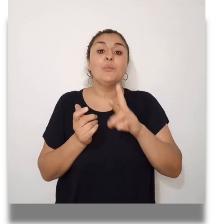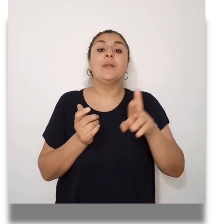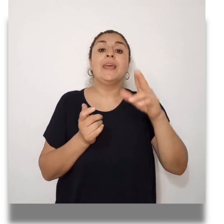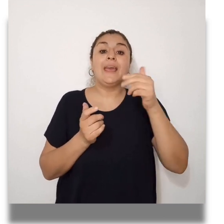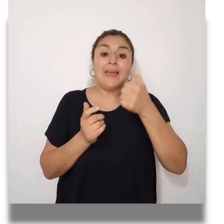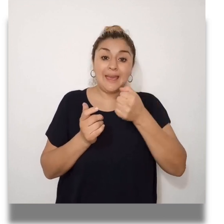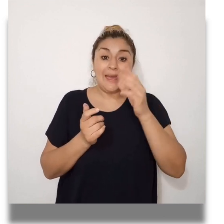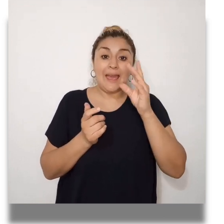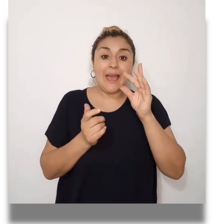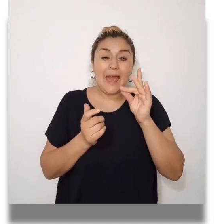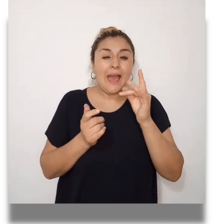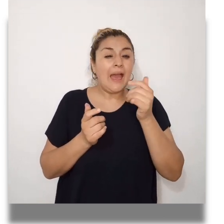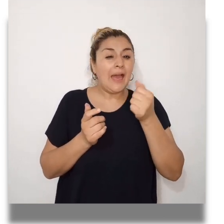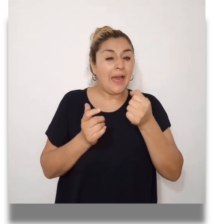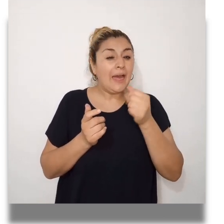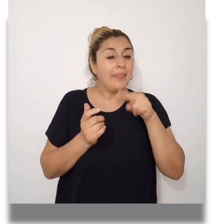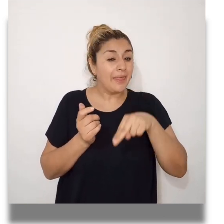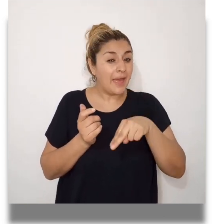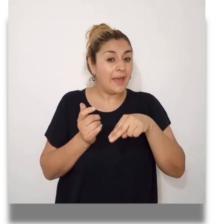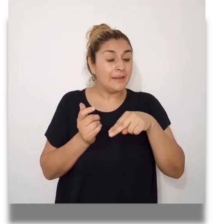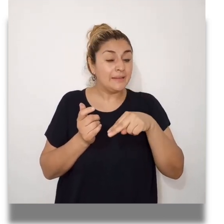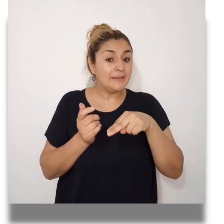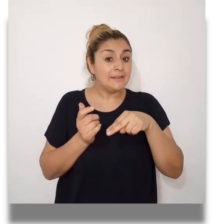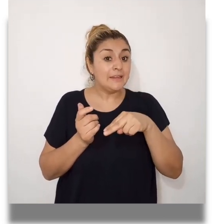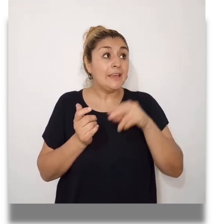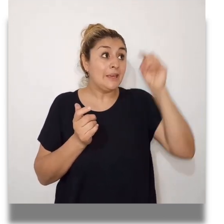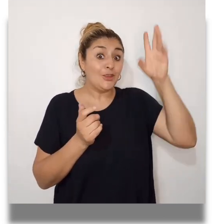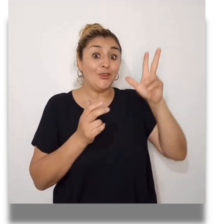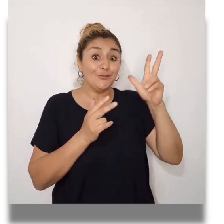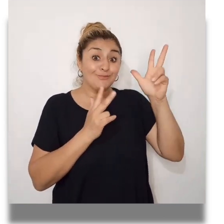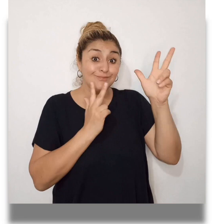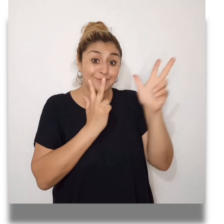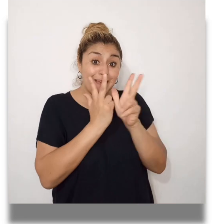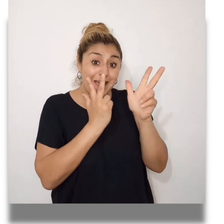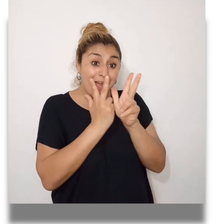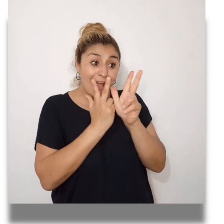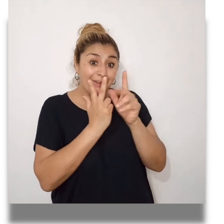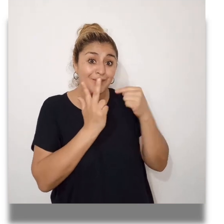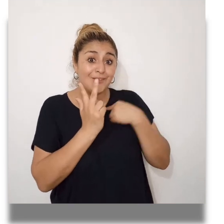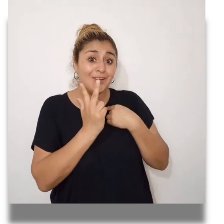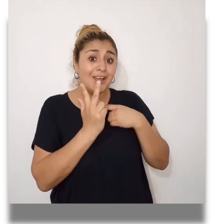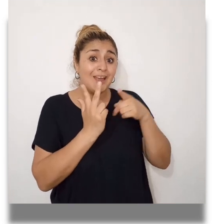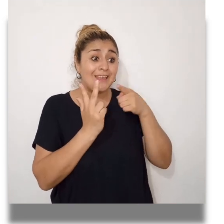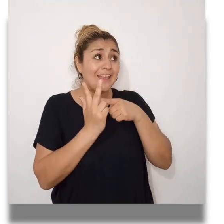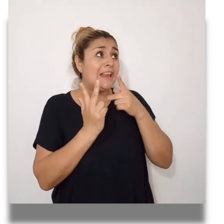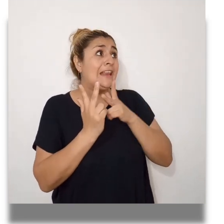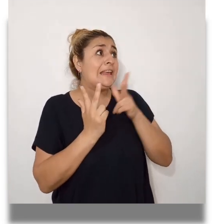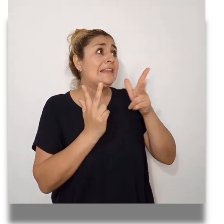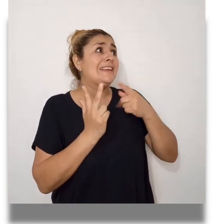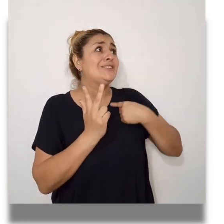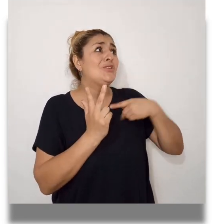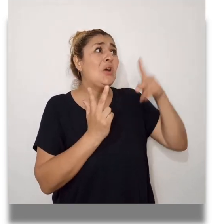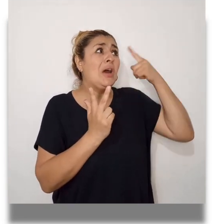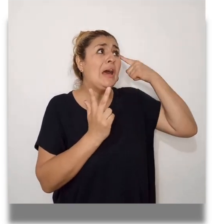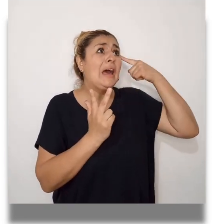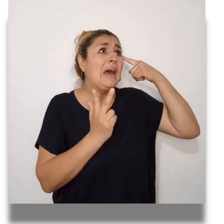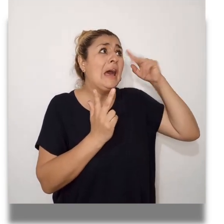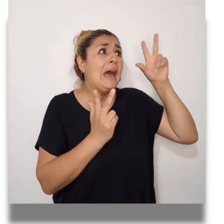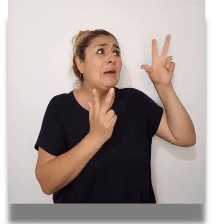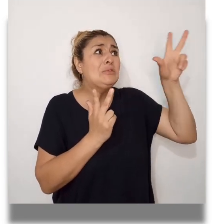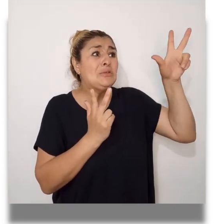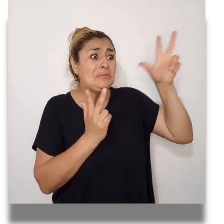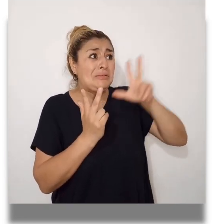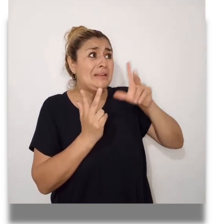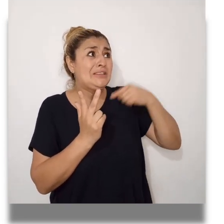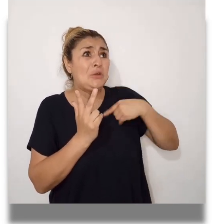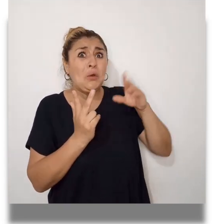Dios diciendo: J'ai entendu ta voix dans le jardin. Yo escuché tu voz en el jardín. Et j'ai eu peur.